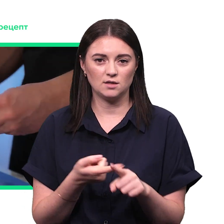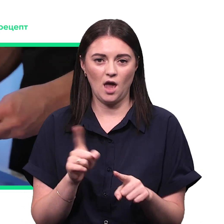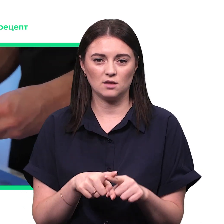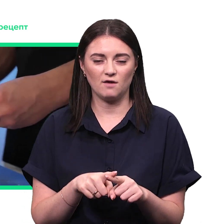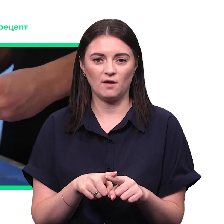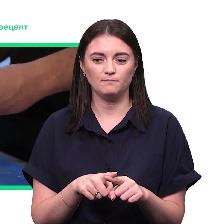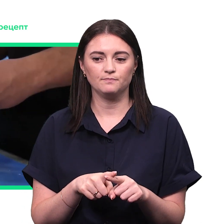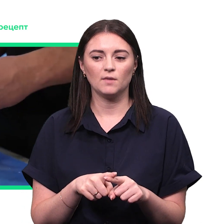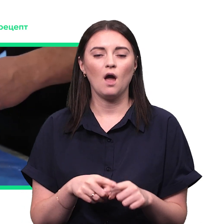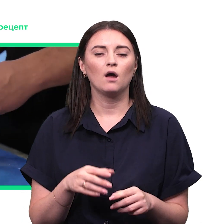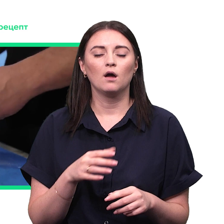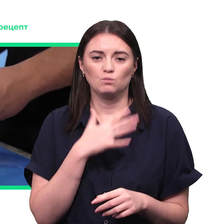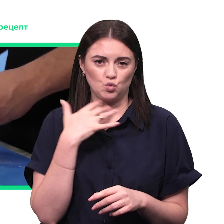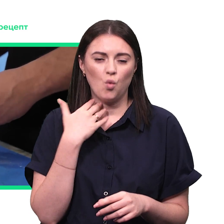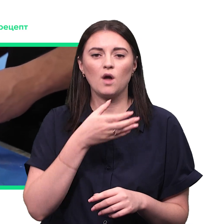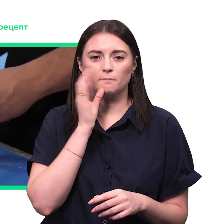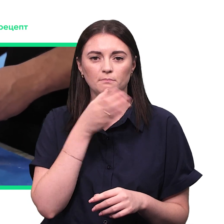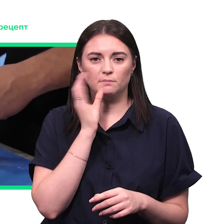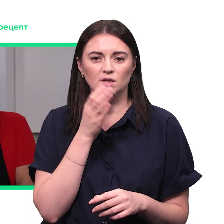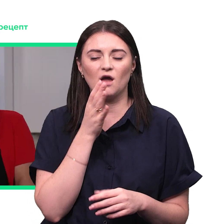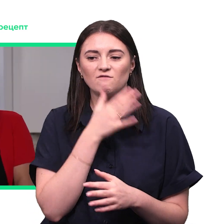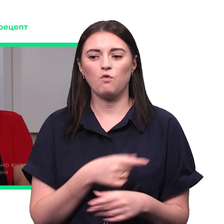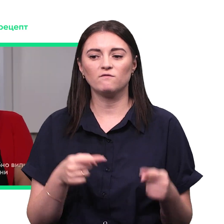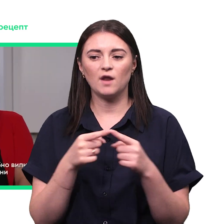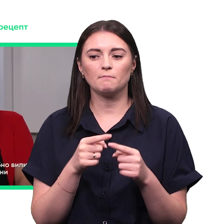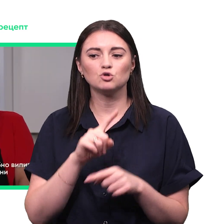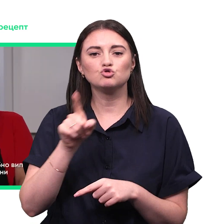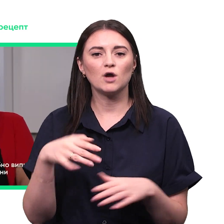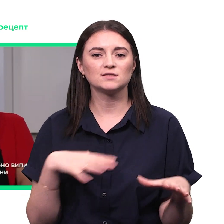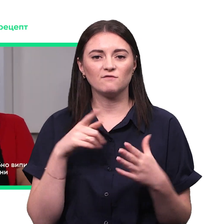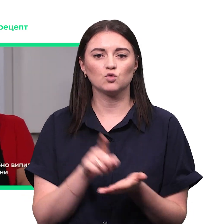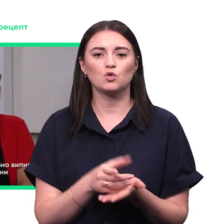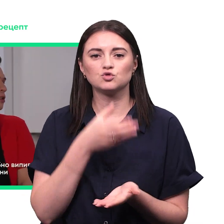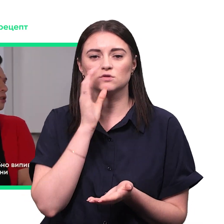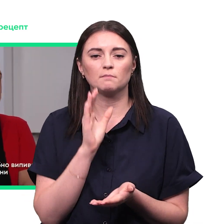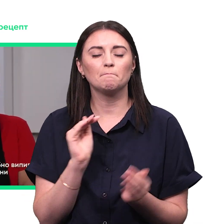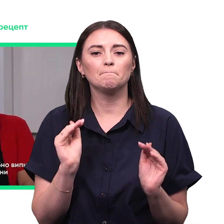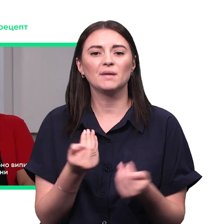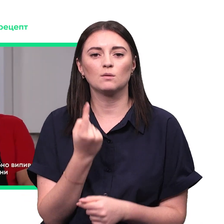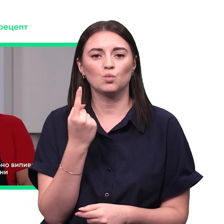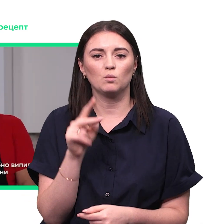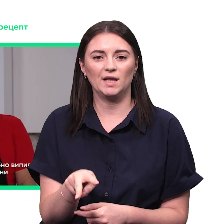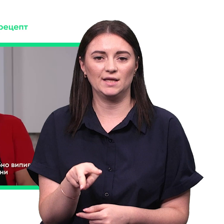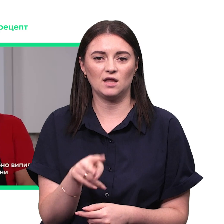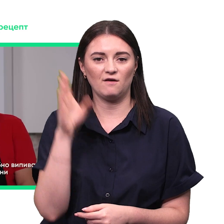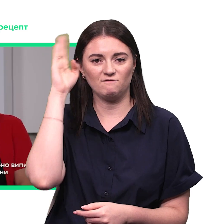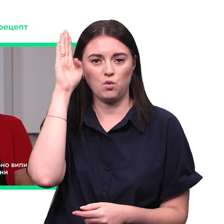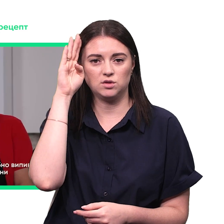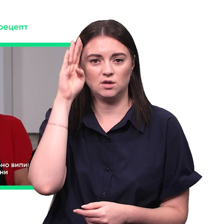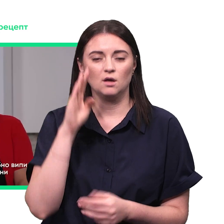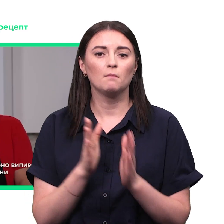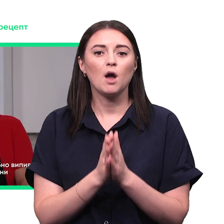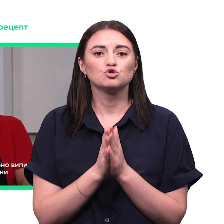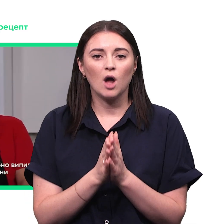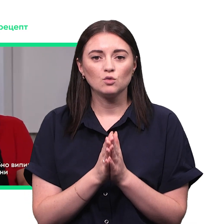результат добиться. Обильное питье, конечно же. Обильное. Во время час тренировки вы должны выпить минимум литр воды, жидкости.